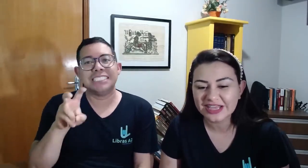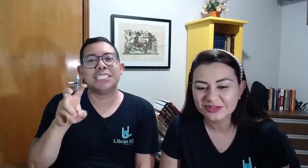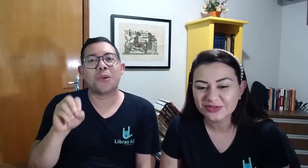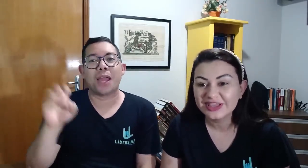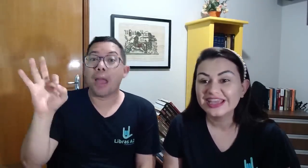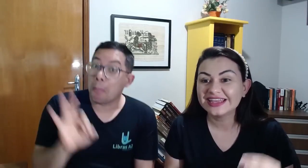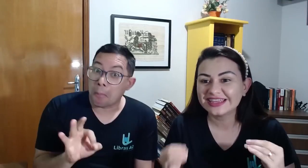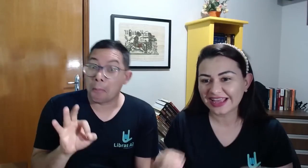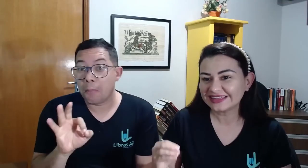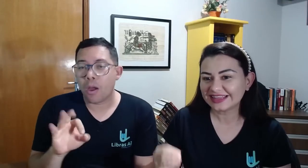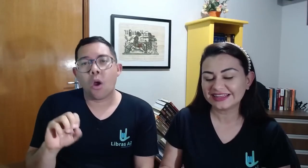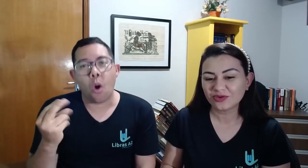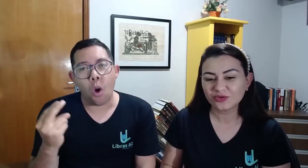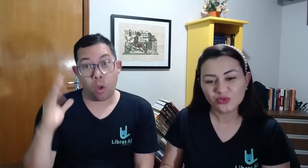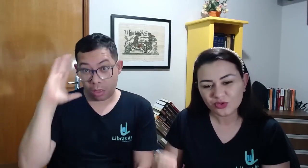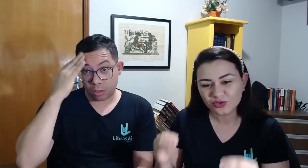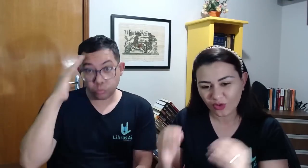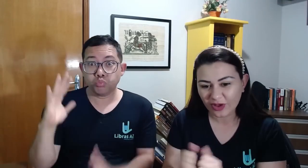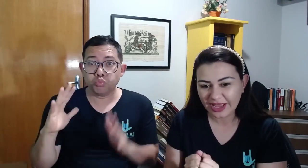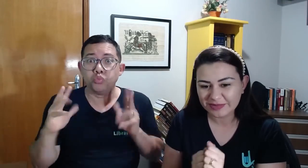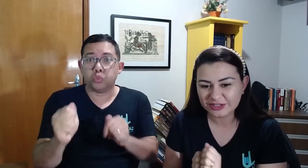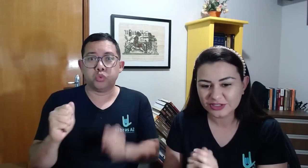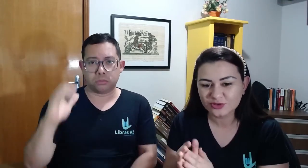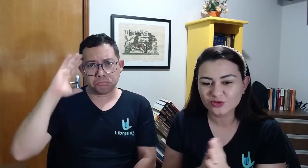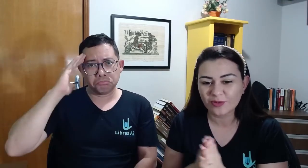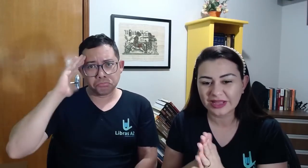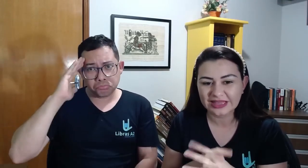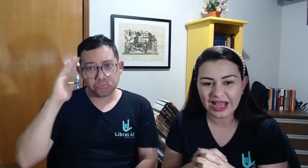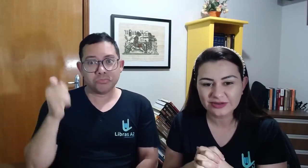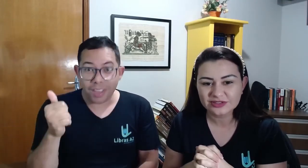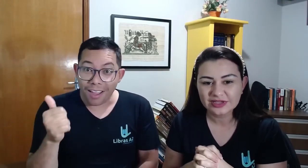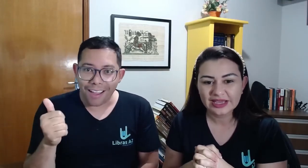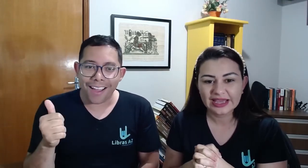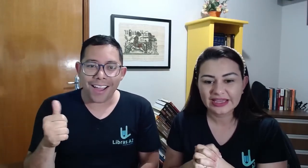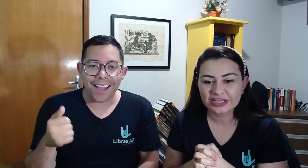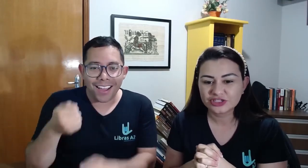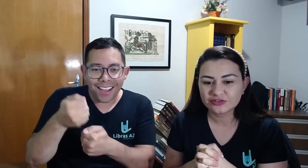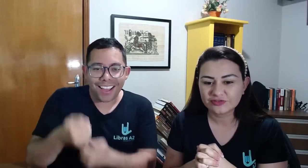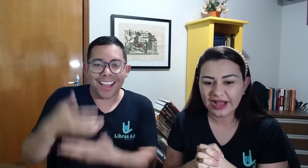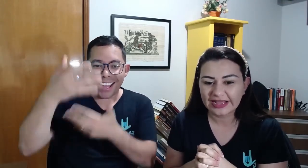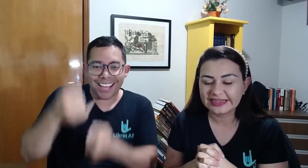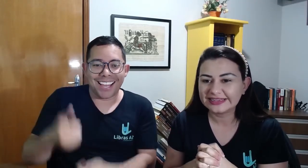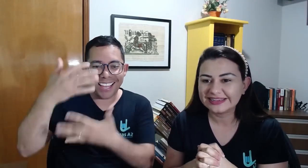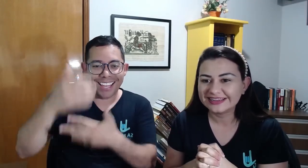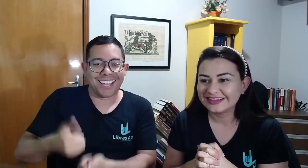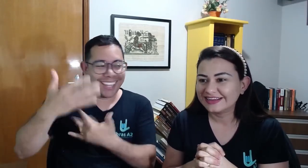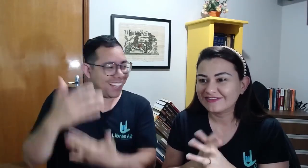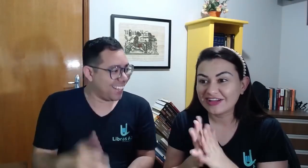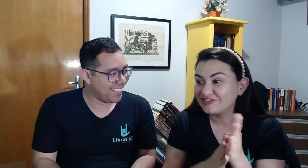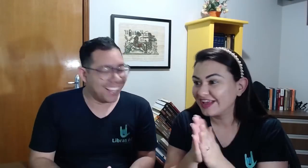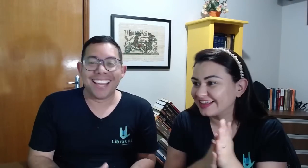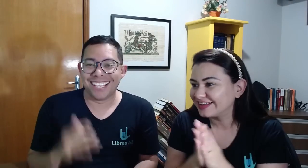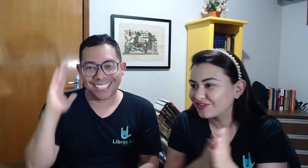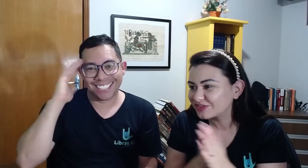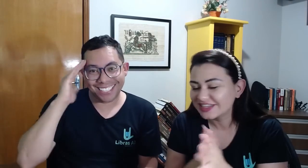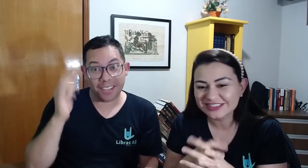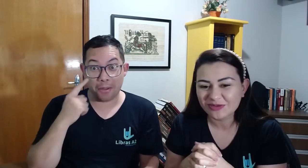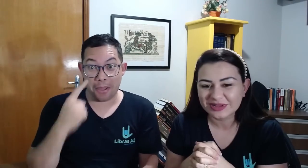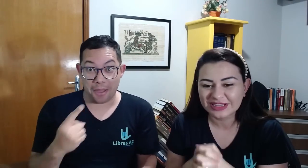50% e quem entendeu tudo? Coloca aí pra gente nos comentários, que a gente vai ver aqui o que vocês estão mandando